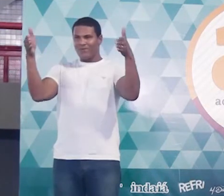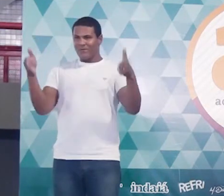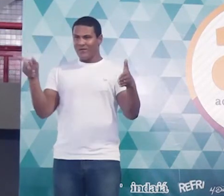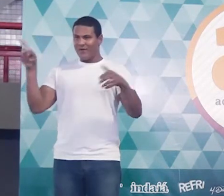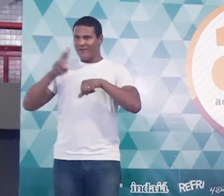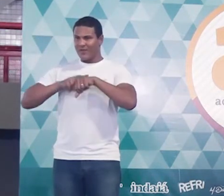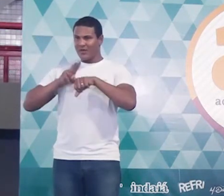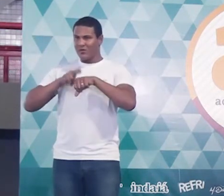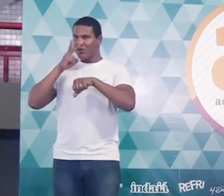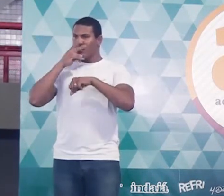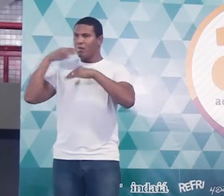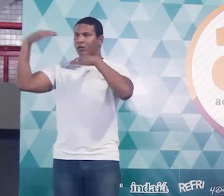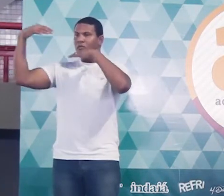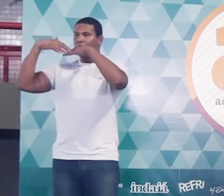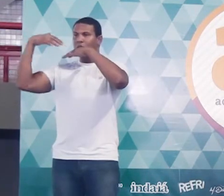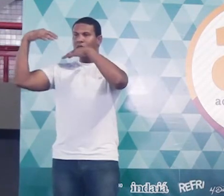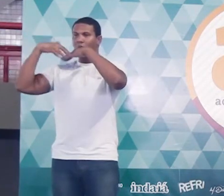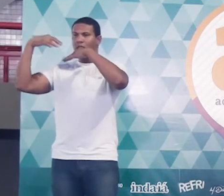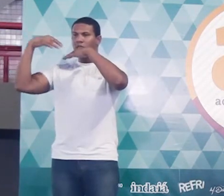frequência.